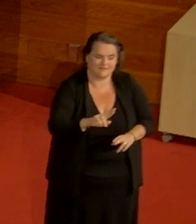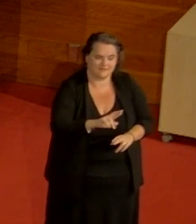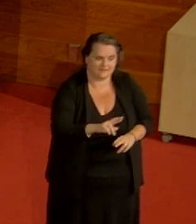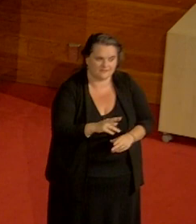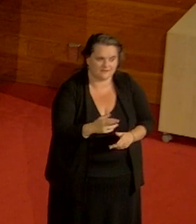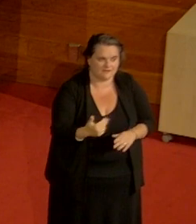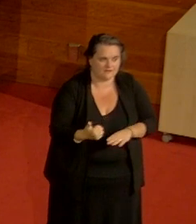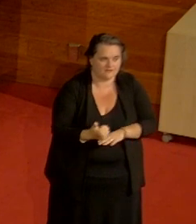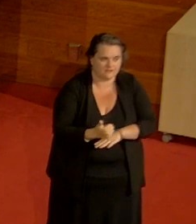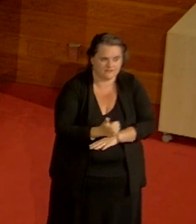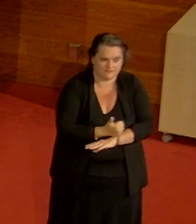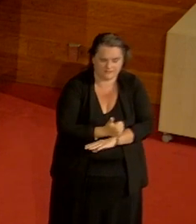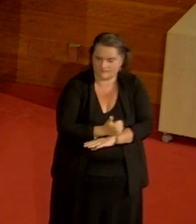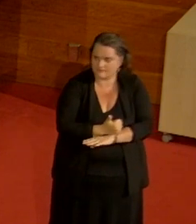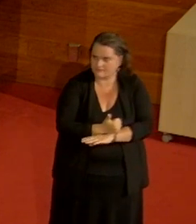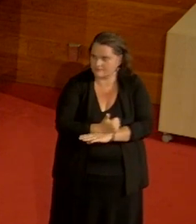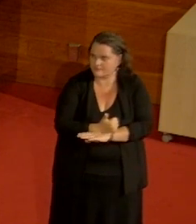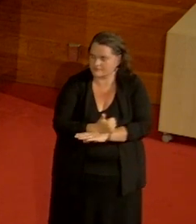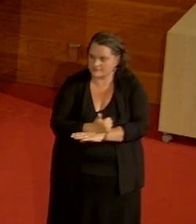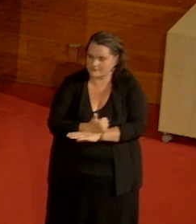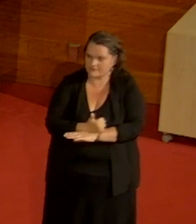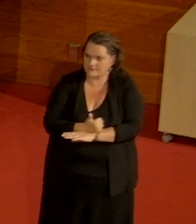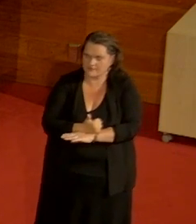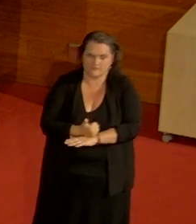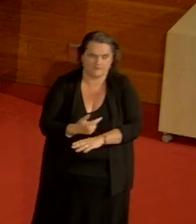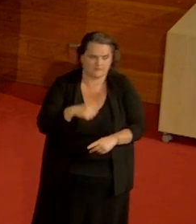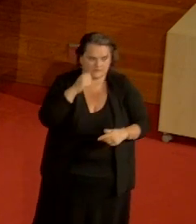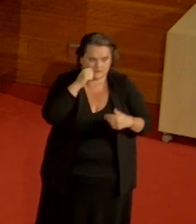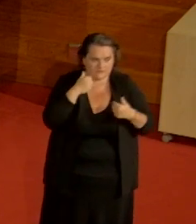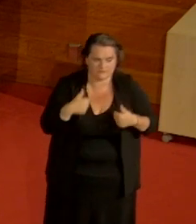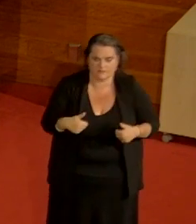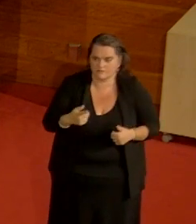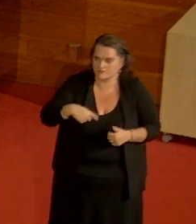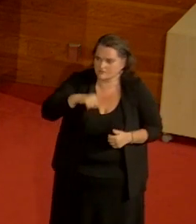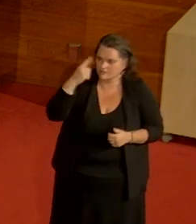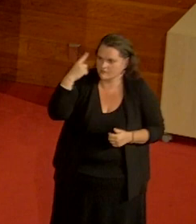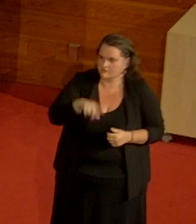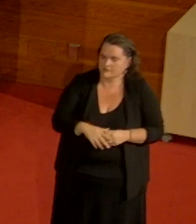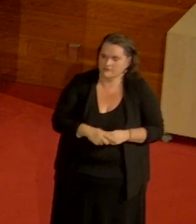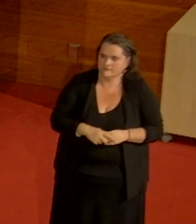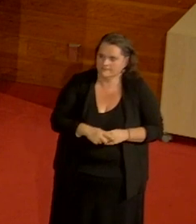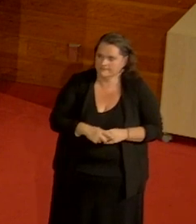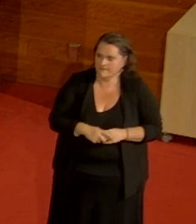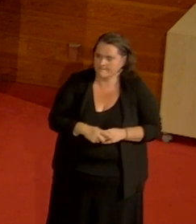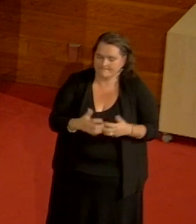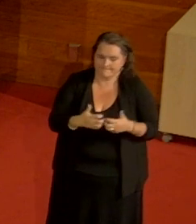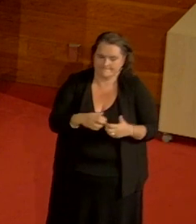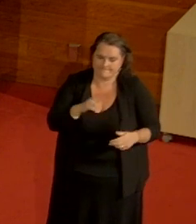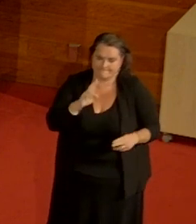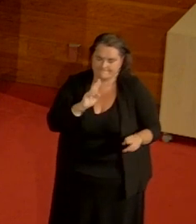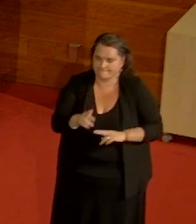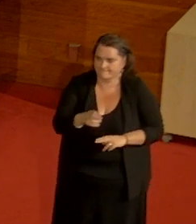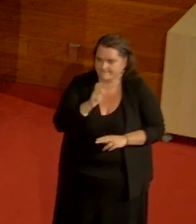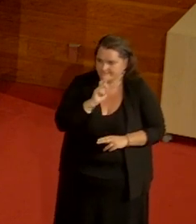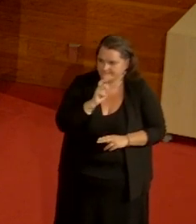ciudadanos que que seamos humanos que sepamos eh Cómo enfrentarnos a las máquinas y que seamos